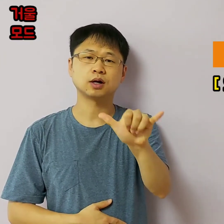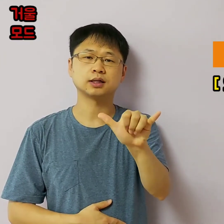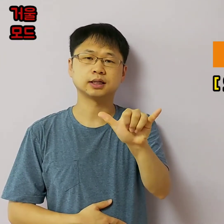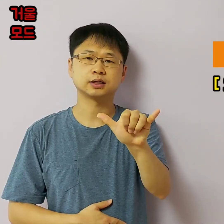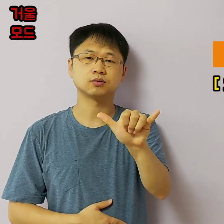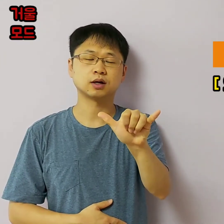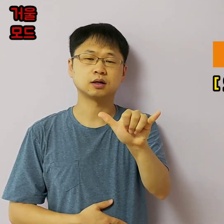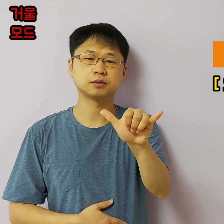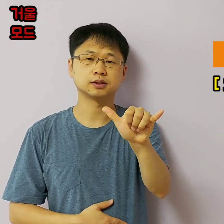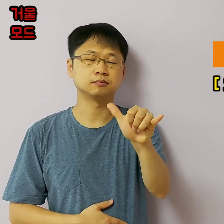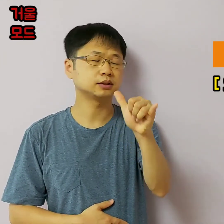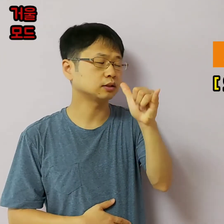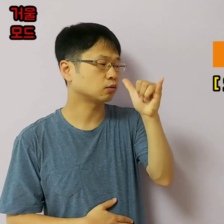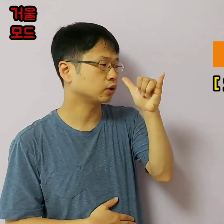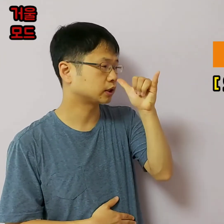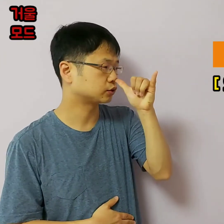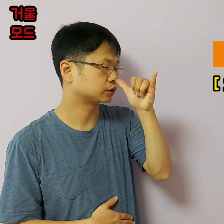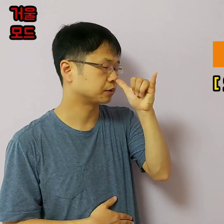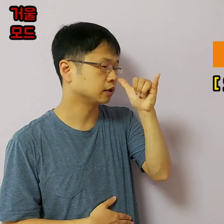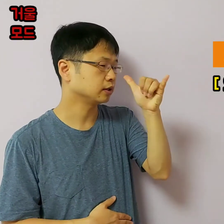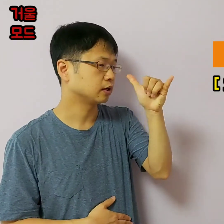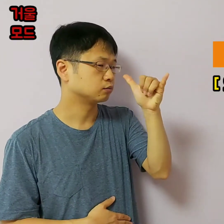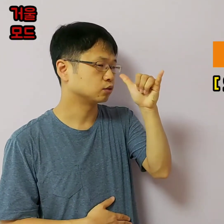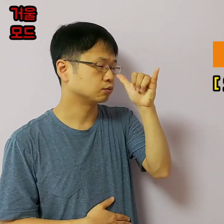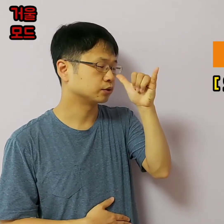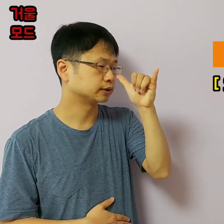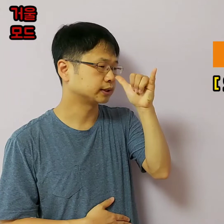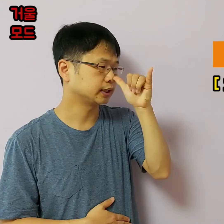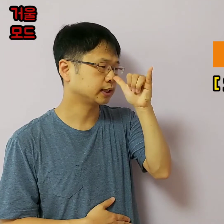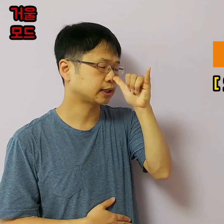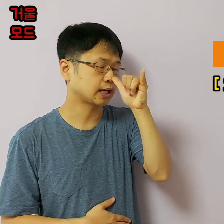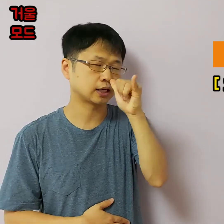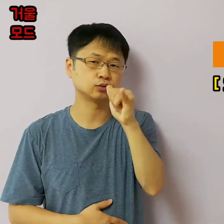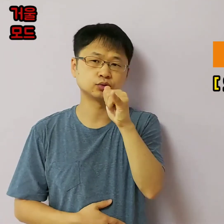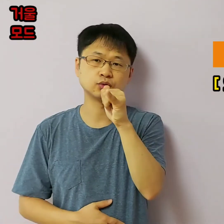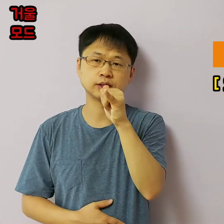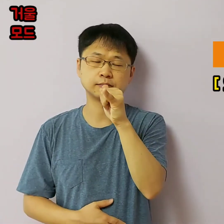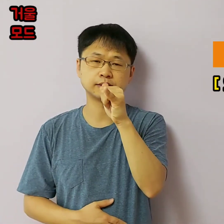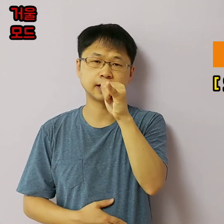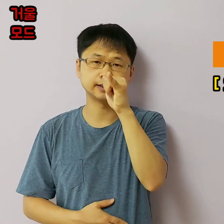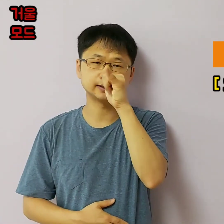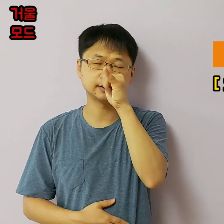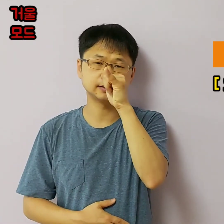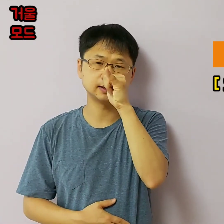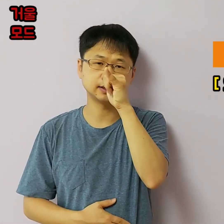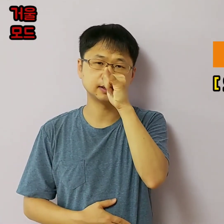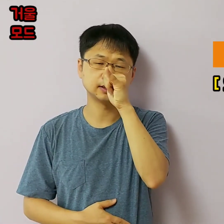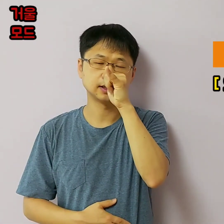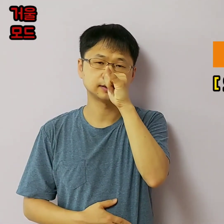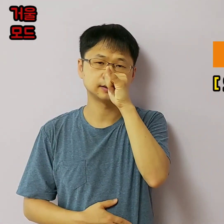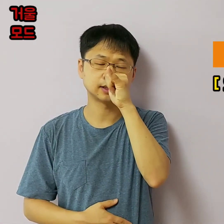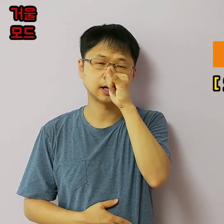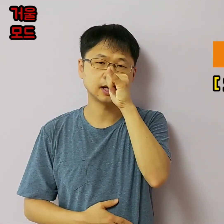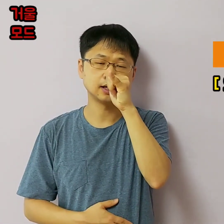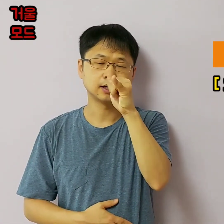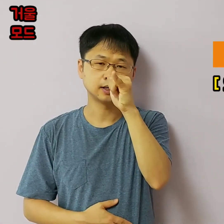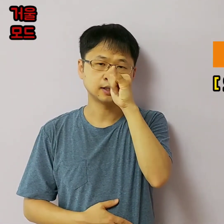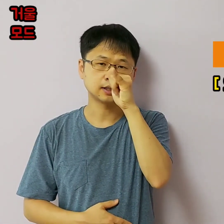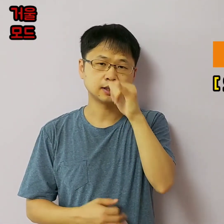엄지손가락, 새끼손가락을 펴서 엄지를 코에 대주시면 무엇이 있다라는 수어가 됩니다. 있으니까